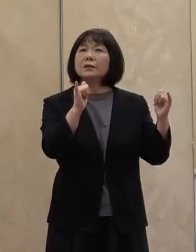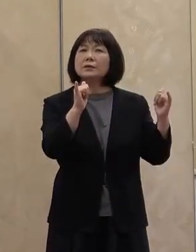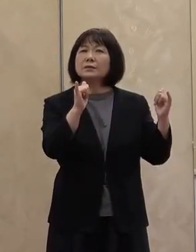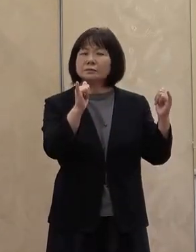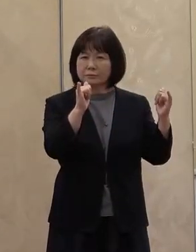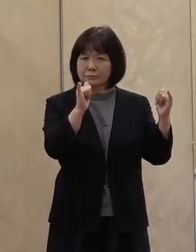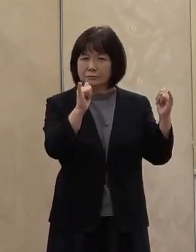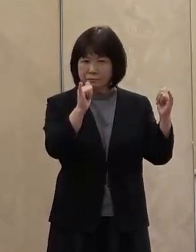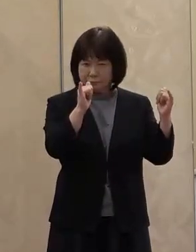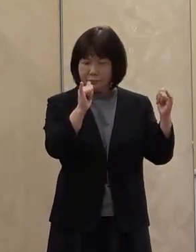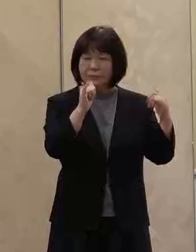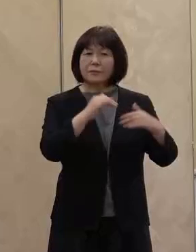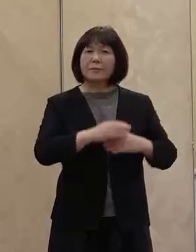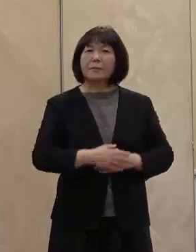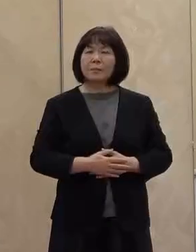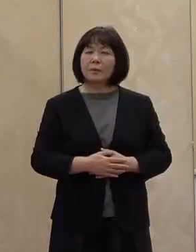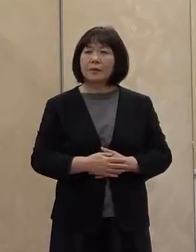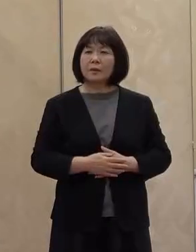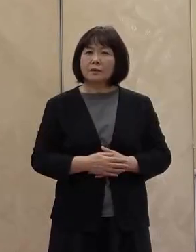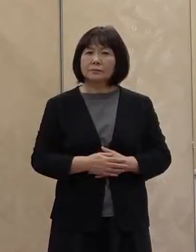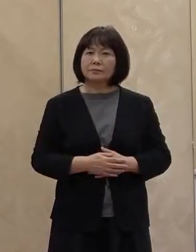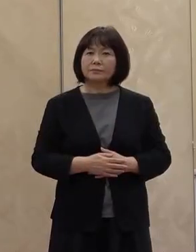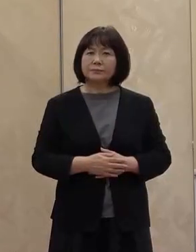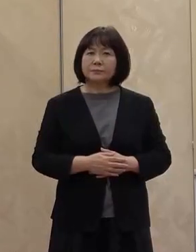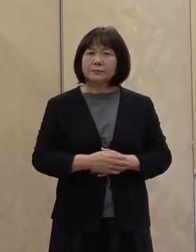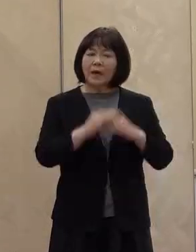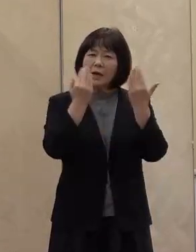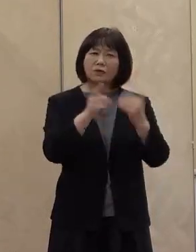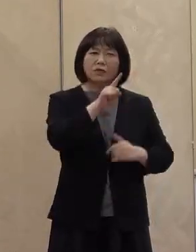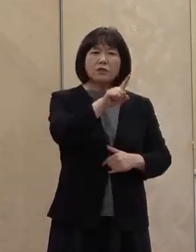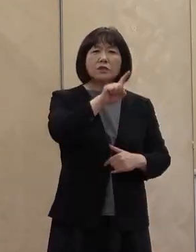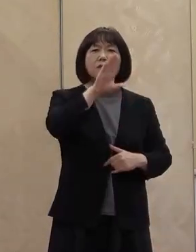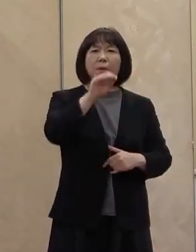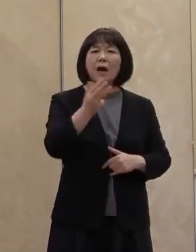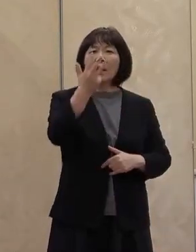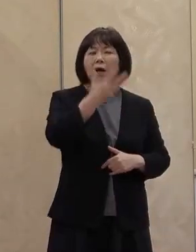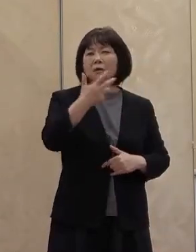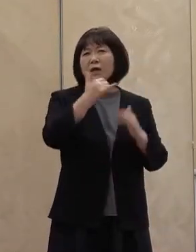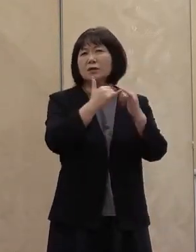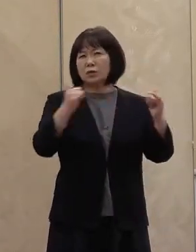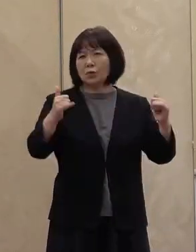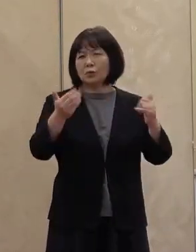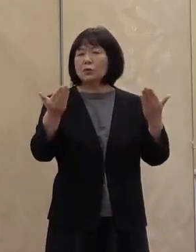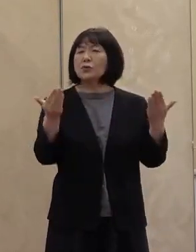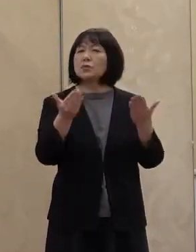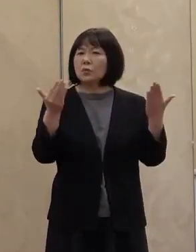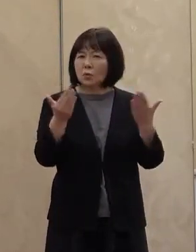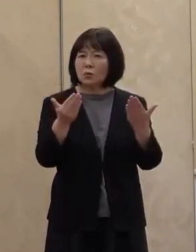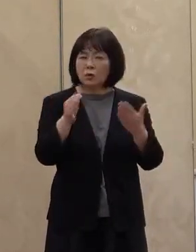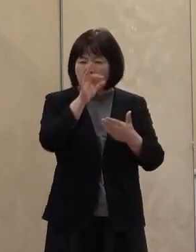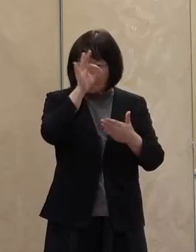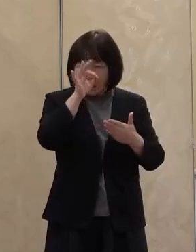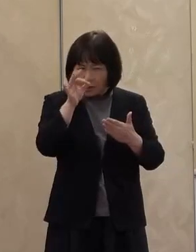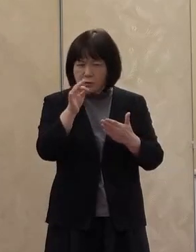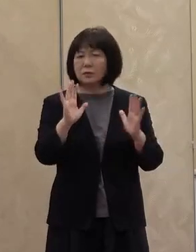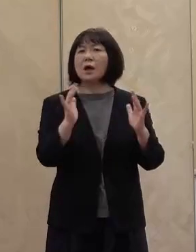次いってもらっていいですかね、まあ、約1万8000人ですけども、この雇用